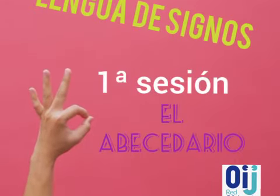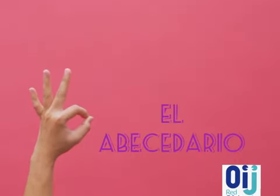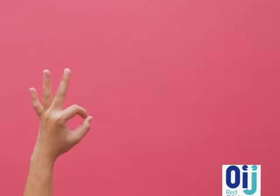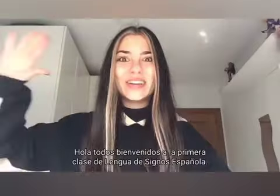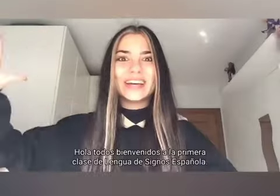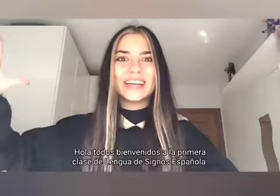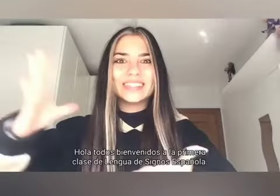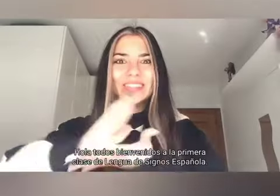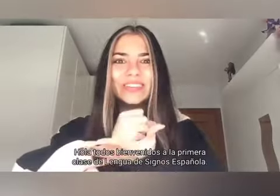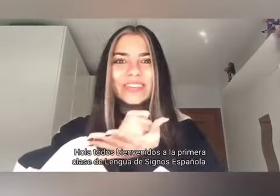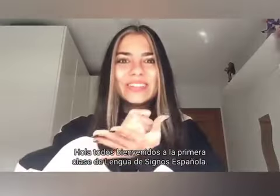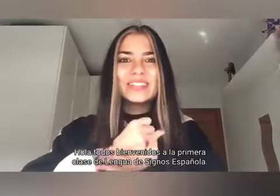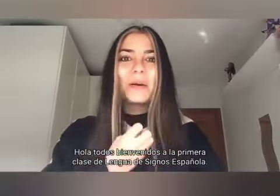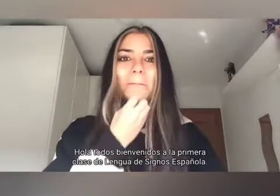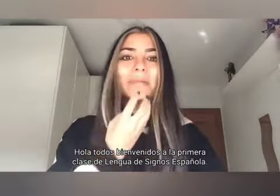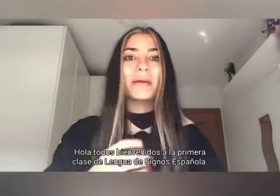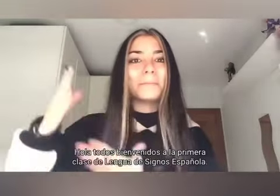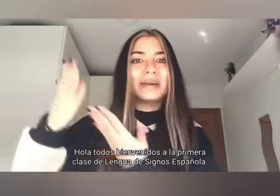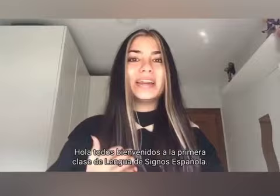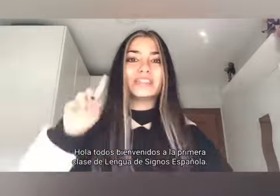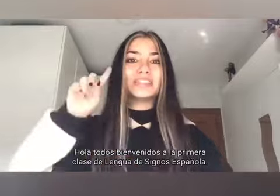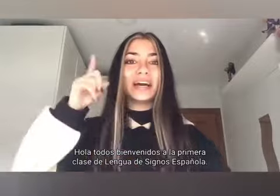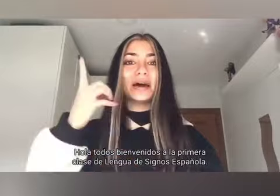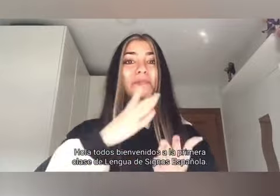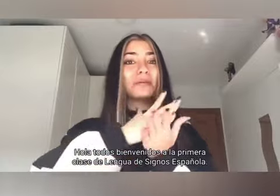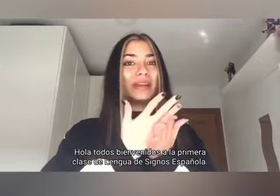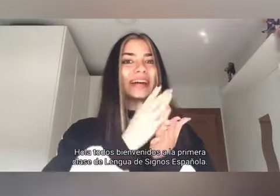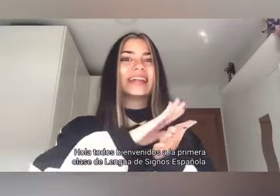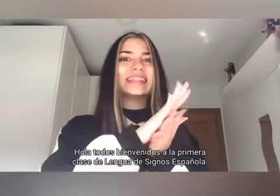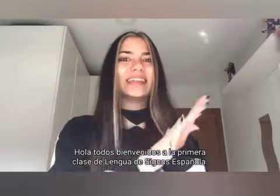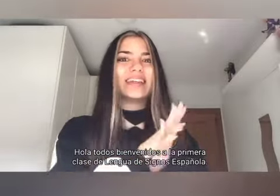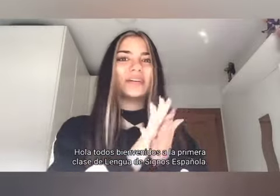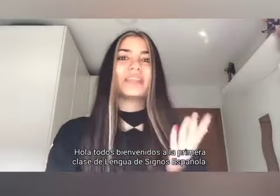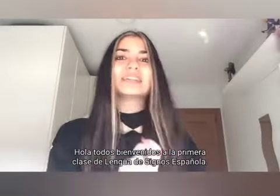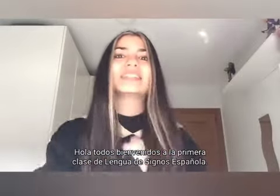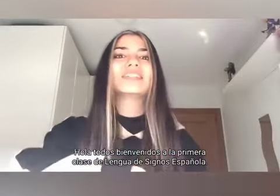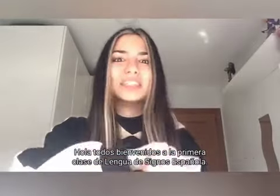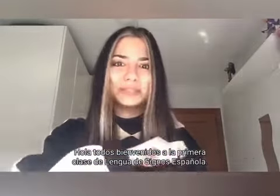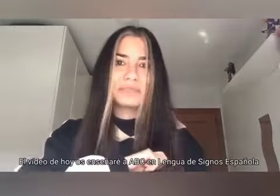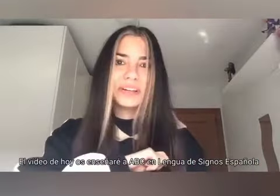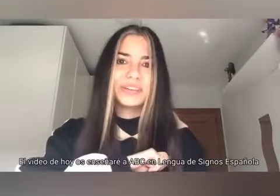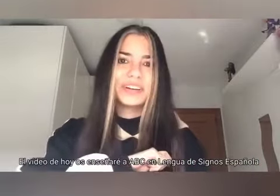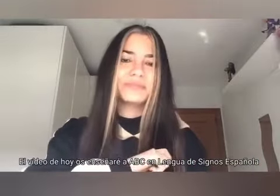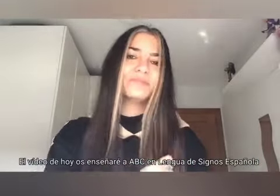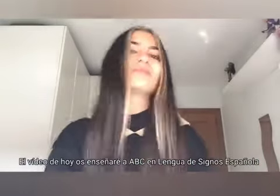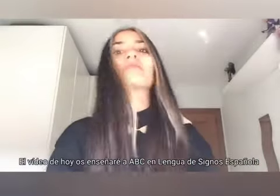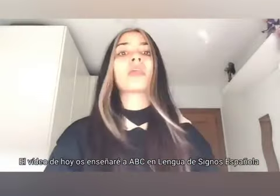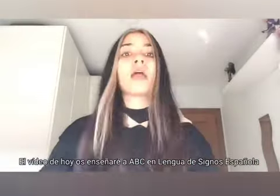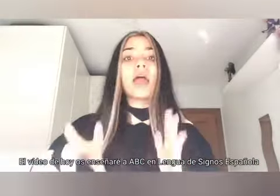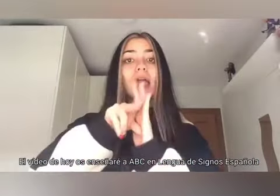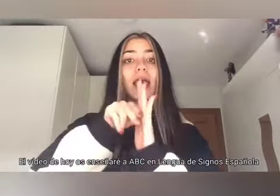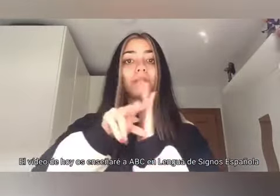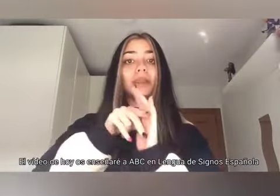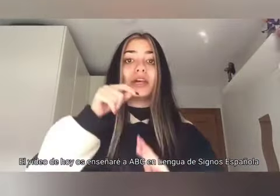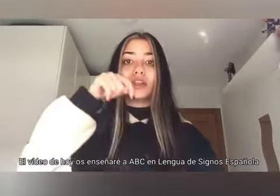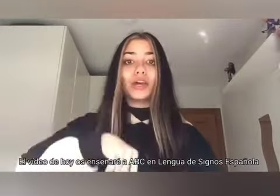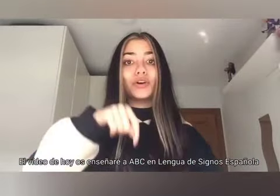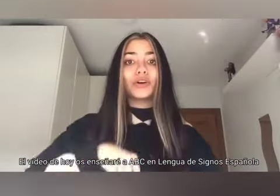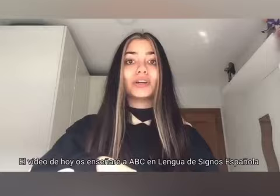¡Hola a todos! Bienvenidos a la primera clase de Lengua de Signos Española. En el vídeo de hoy